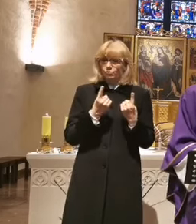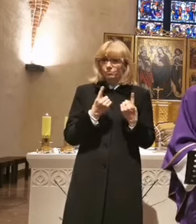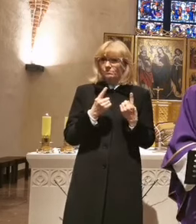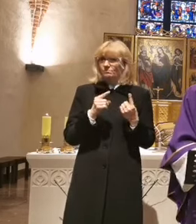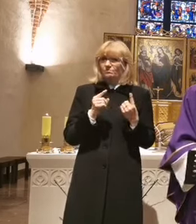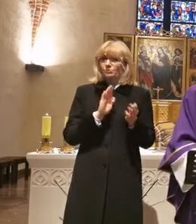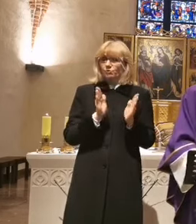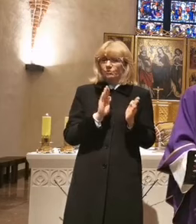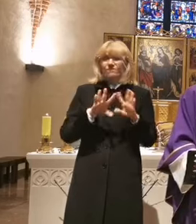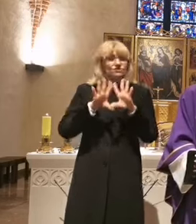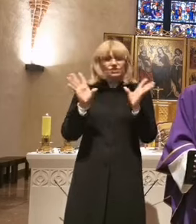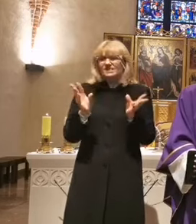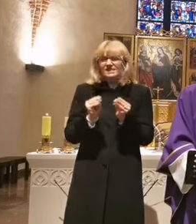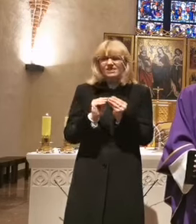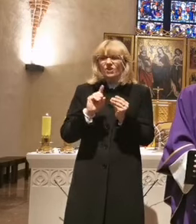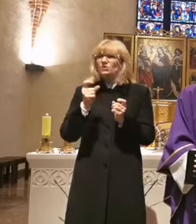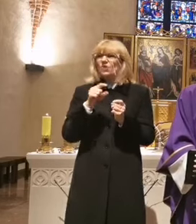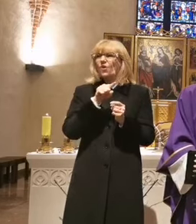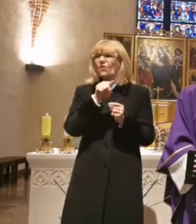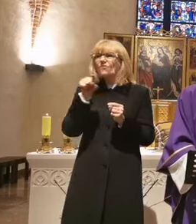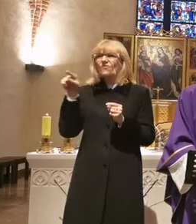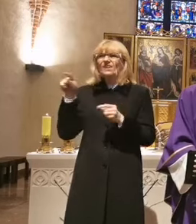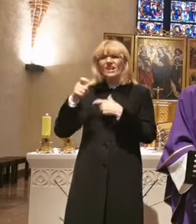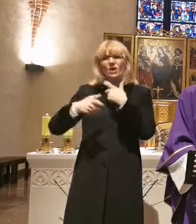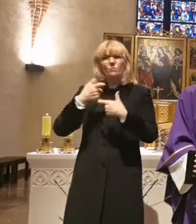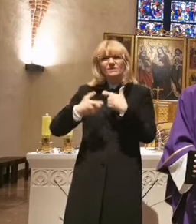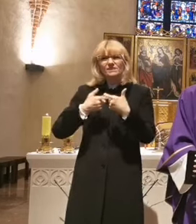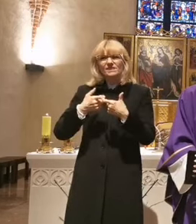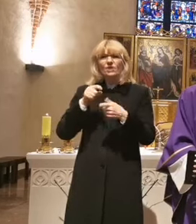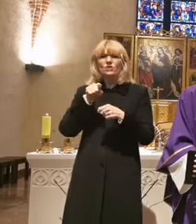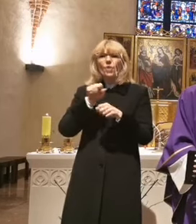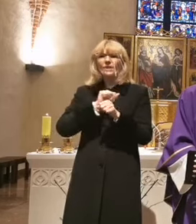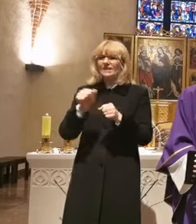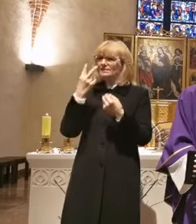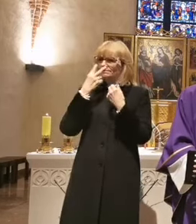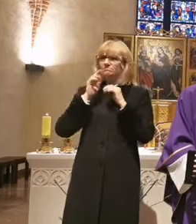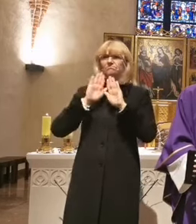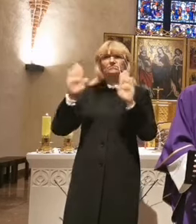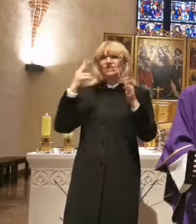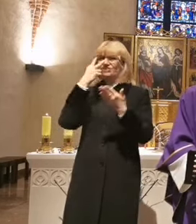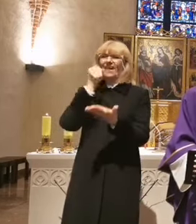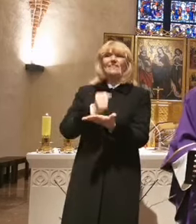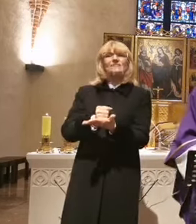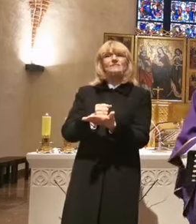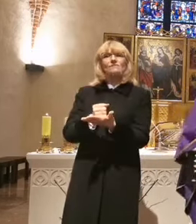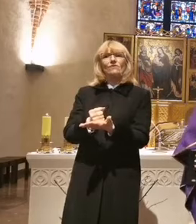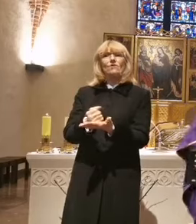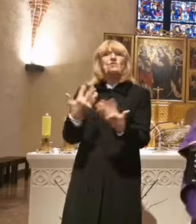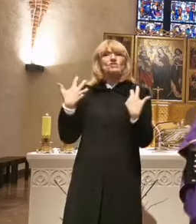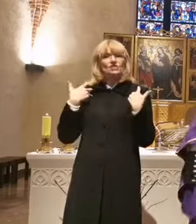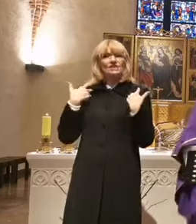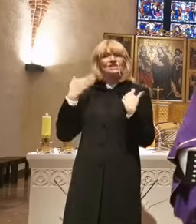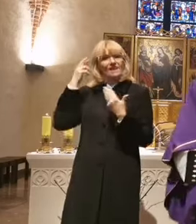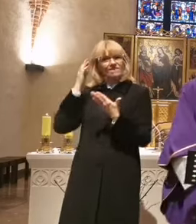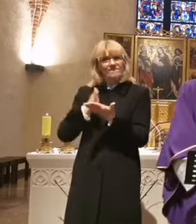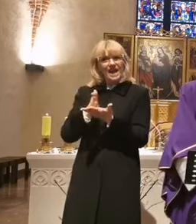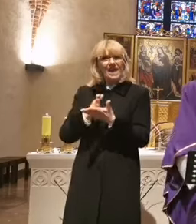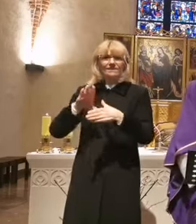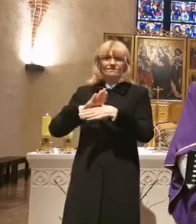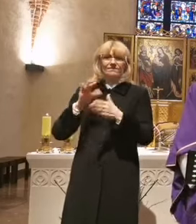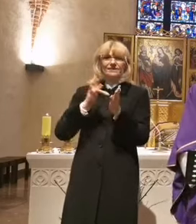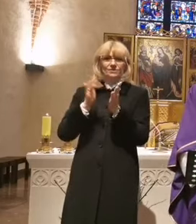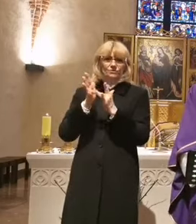jest świadczeniem o wierze, o Jezusie Zmartwychwstałym. Perciò oggi riviviamo questo